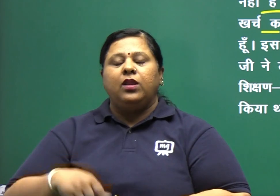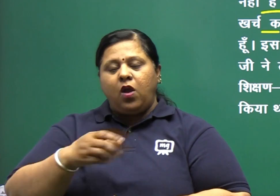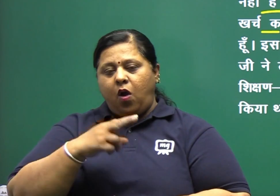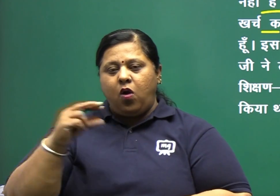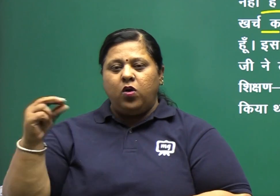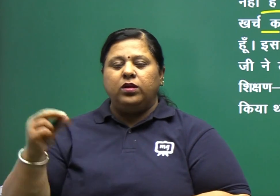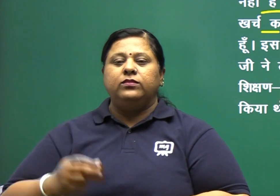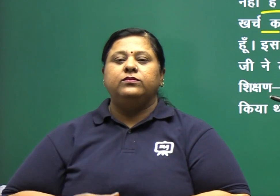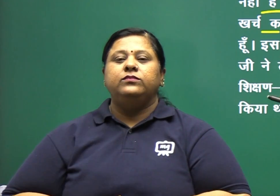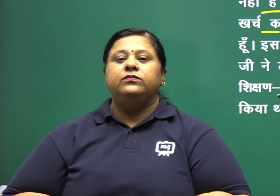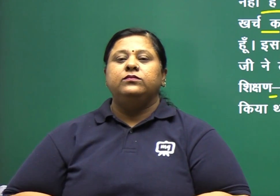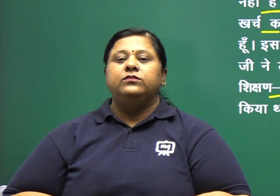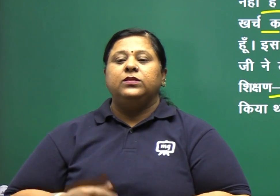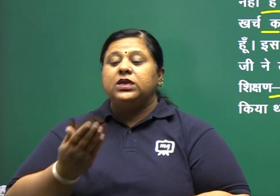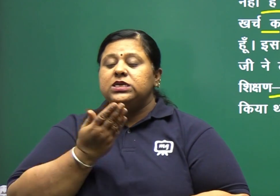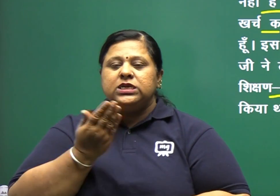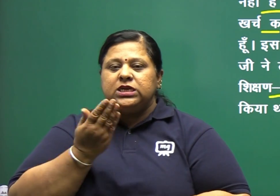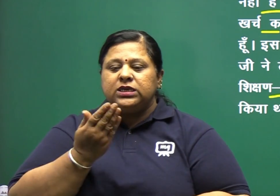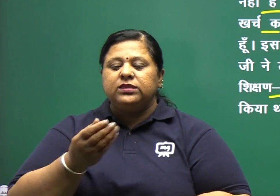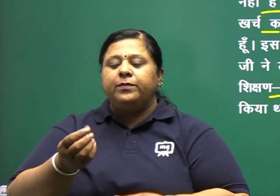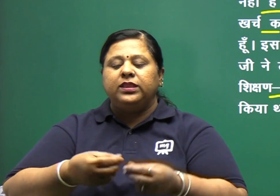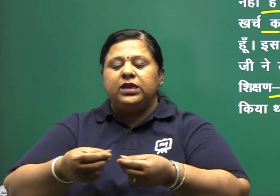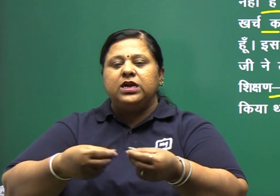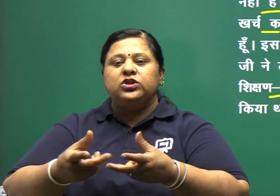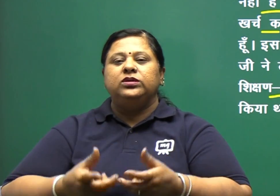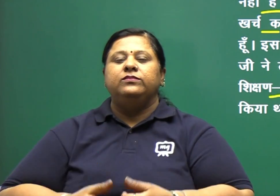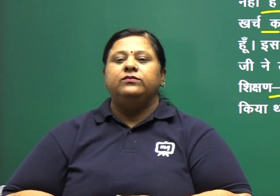और शिक्षण संबंधी खर्च